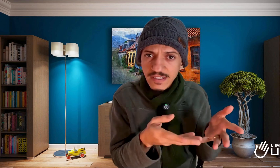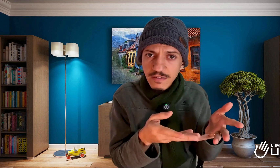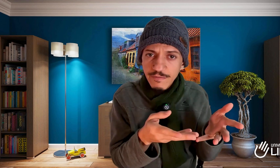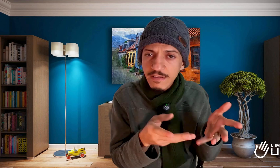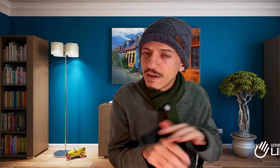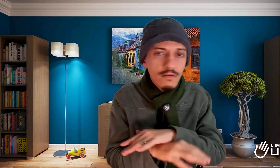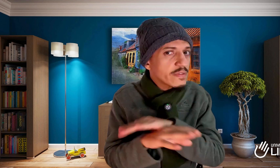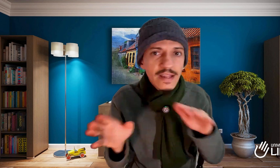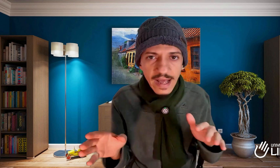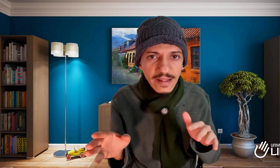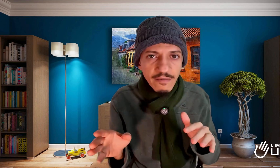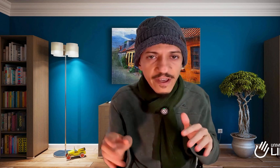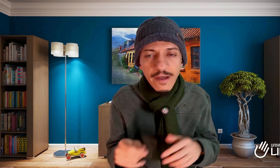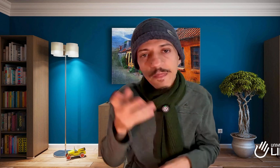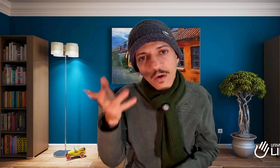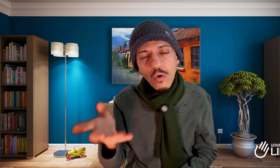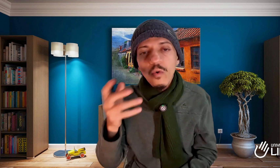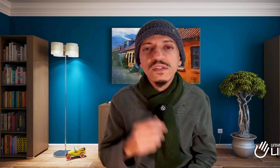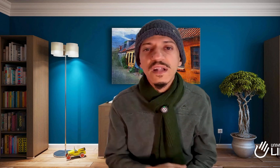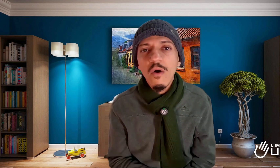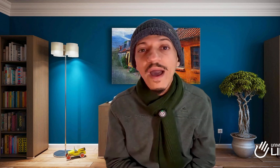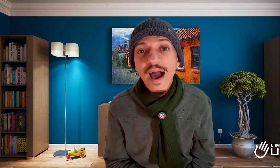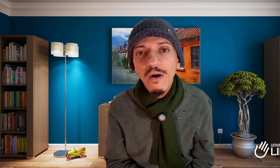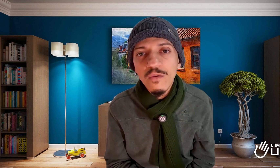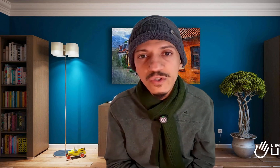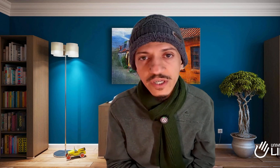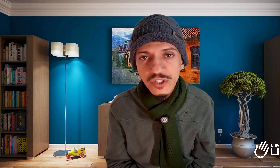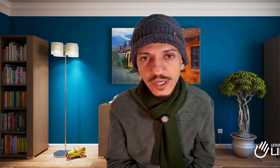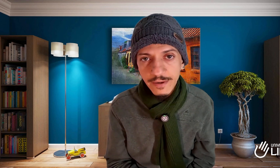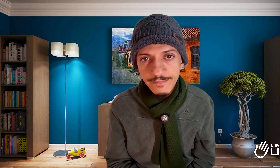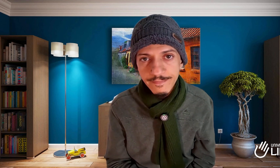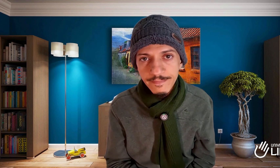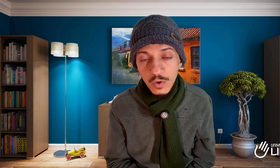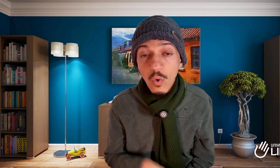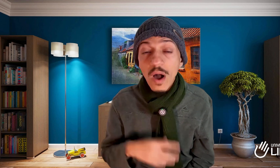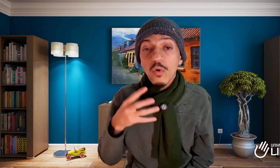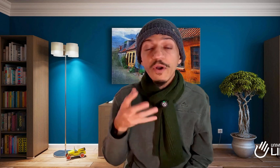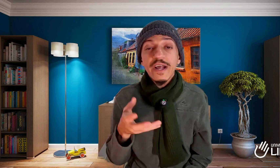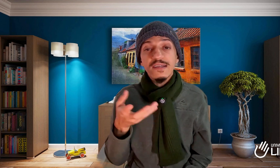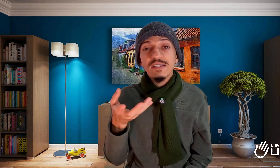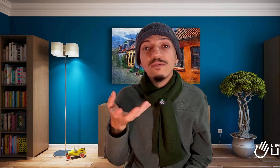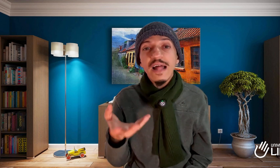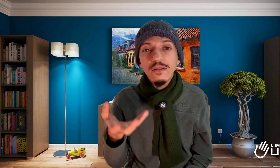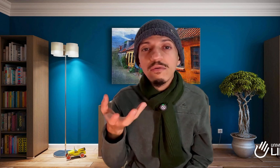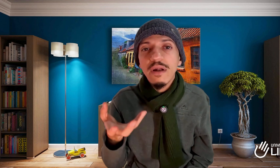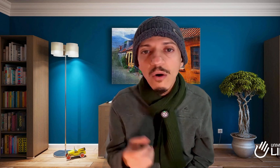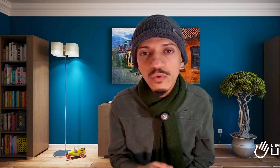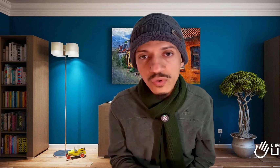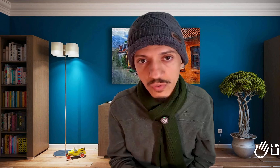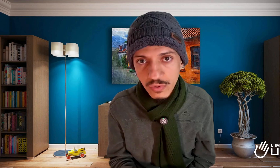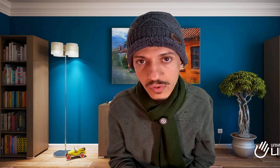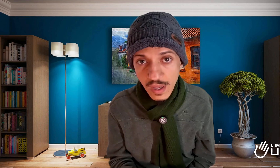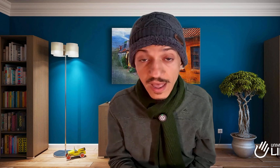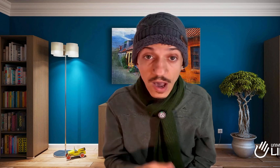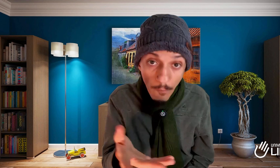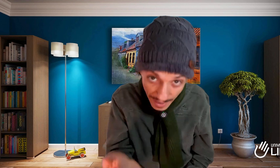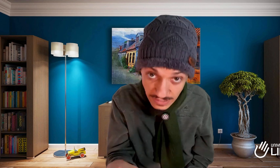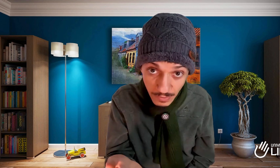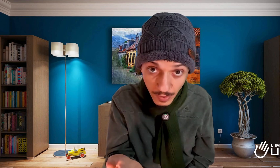feita ali não tem nada a ver com o sinal real do dia a dia, com a comunicação natural dos surdos. É o mesmo problema